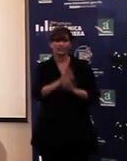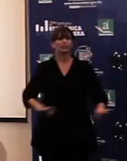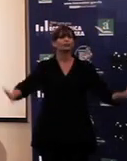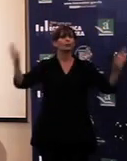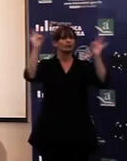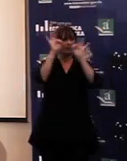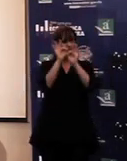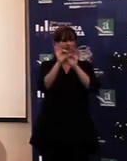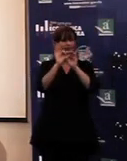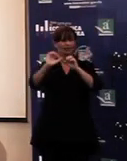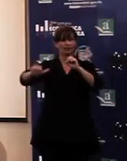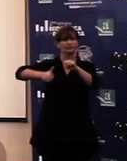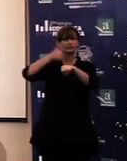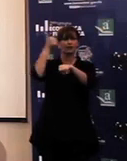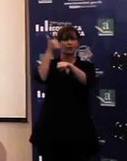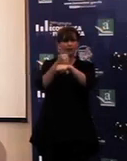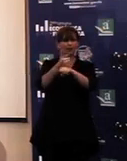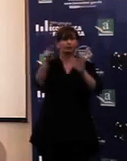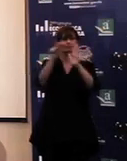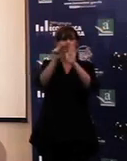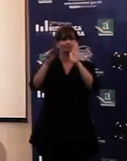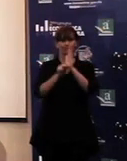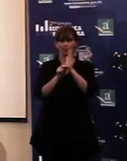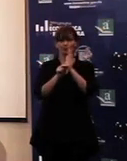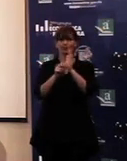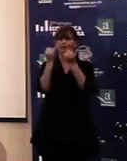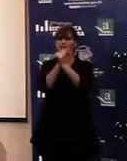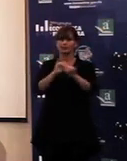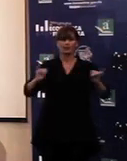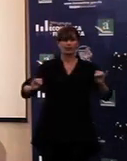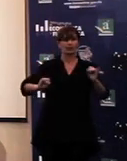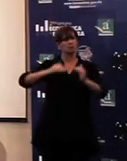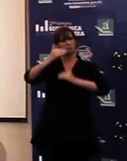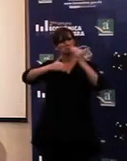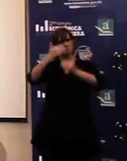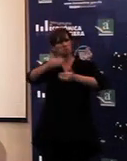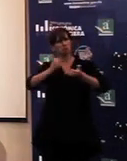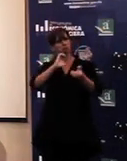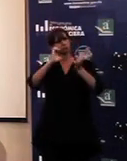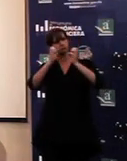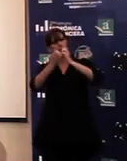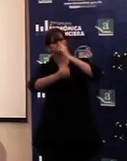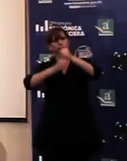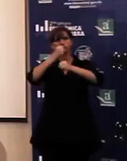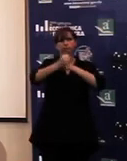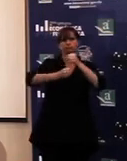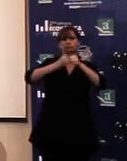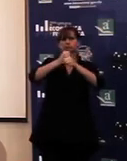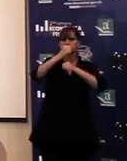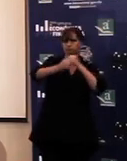creó una normativa, esa independencia, que evolucionó en varios años, hasta llegar a tener lo que hoy tenemos,